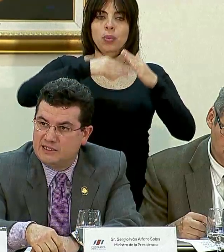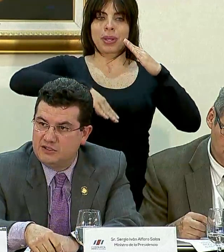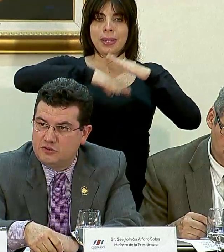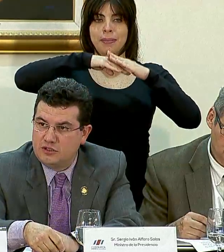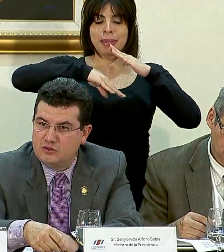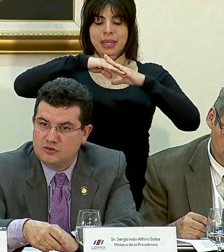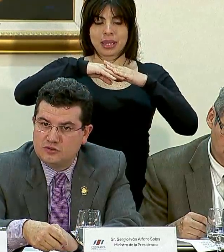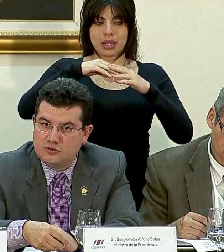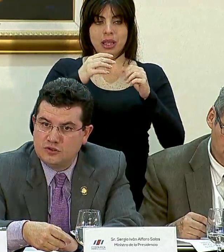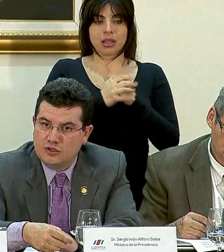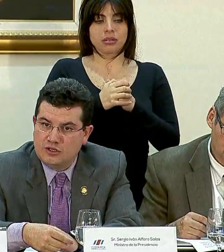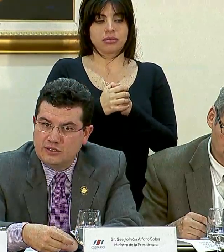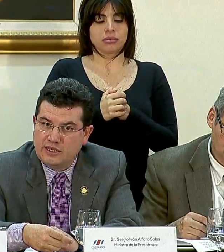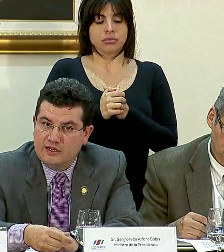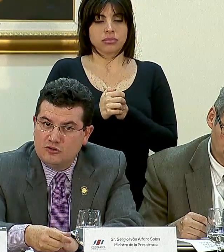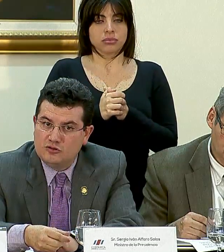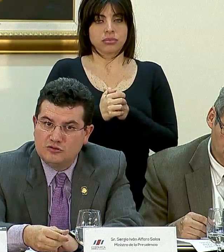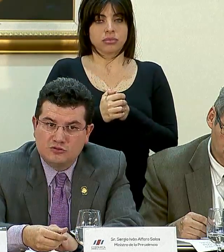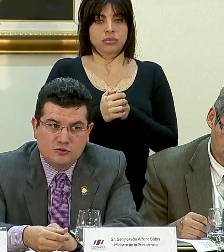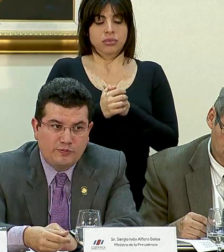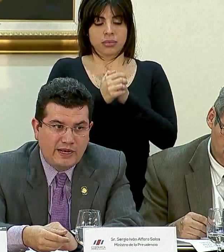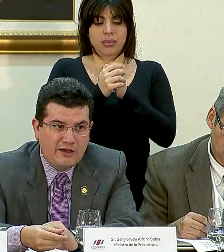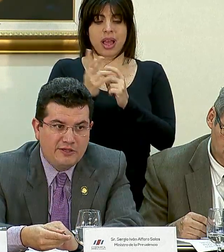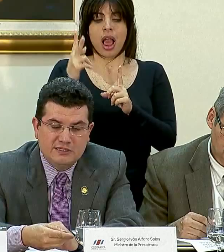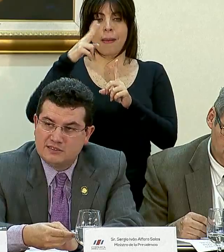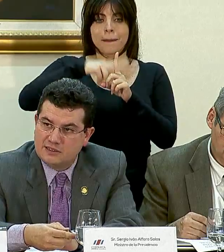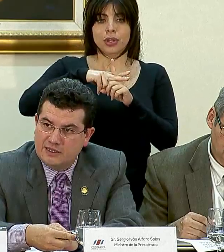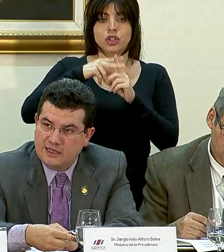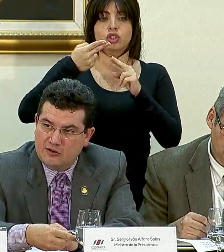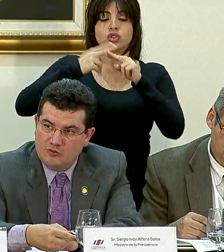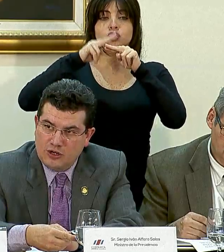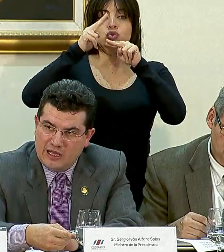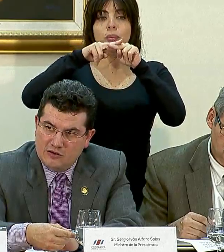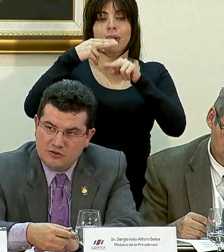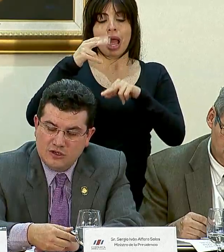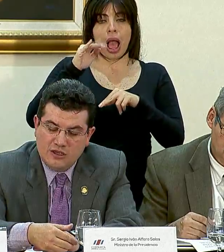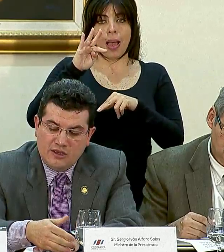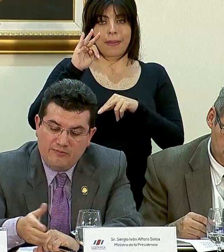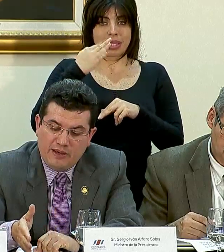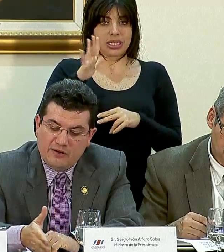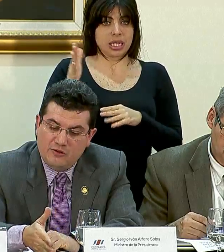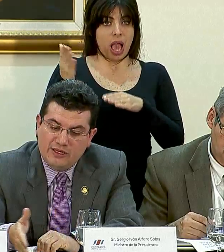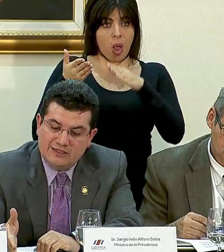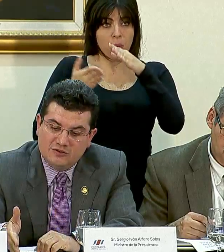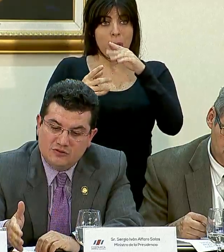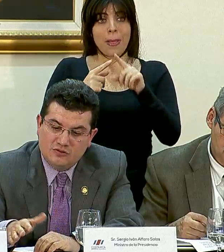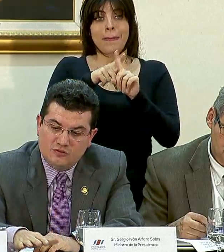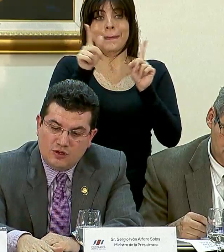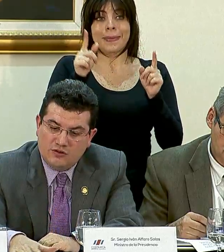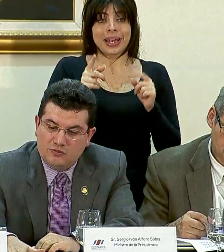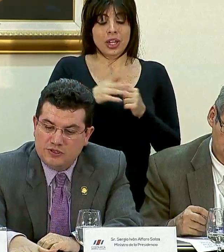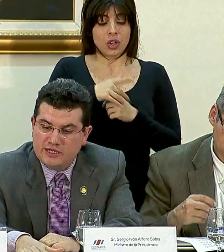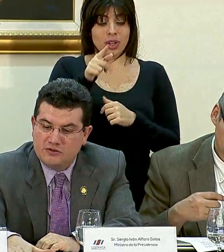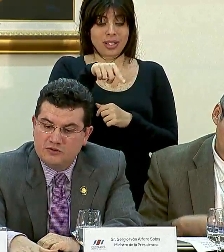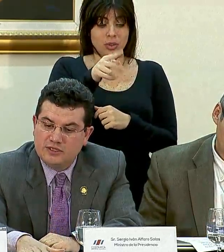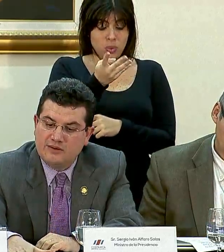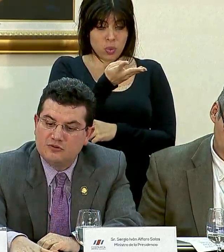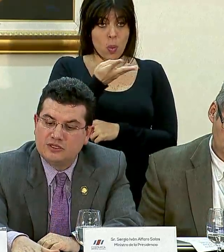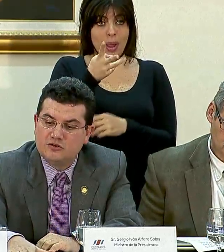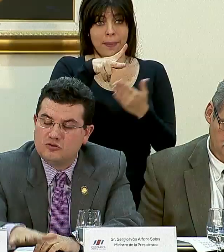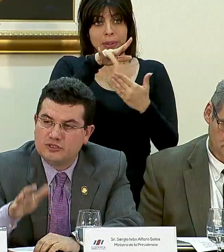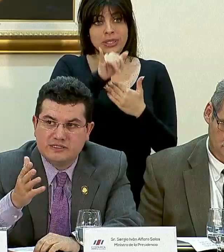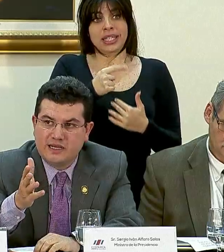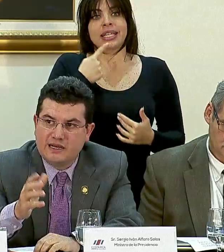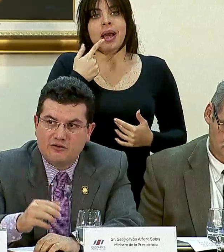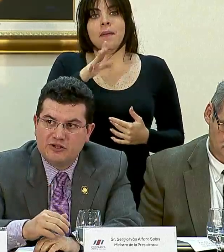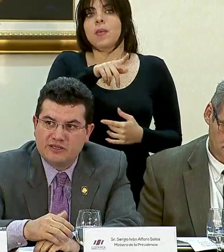al ejercicio de los superávits acumulados, pero estos cuatro proyectos, digamos,